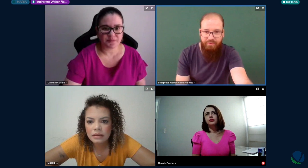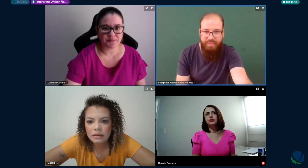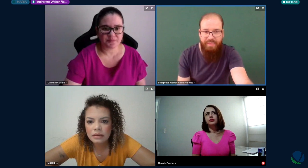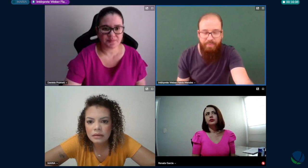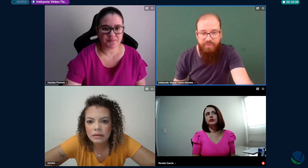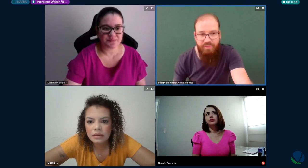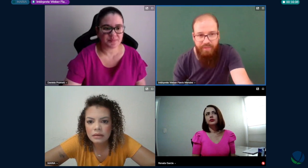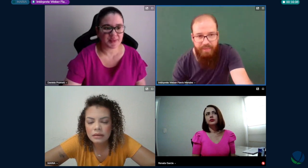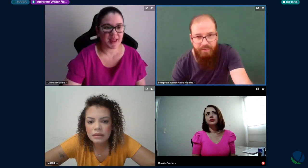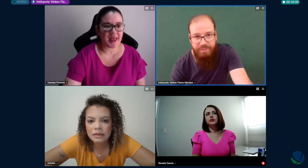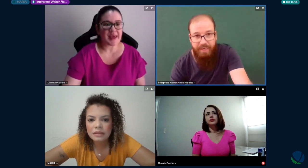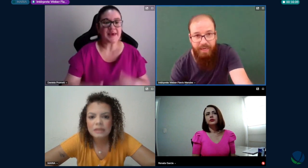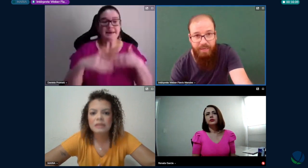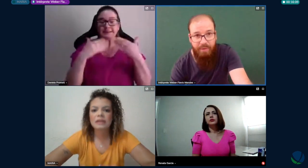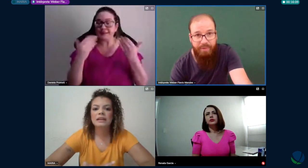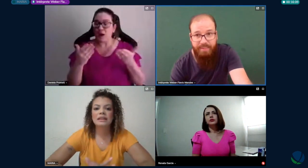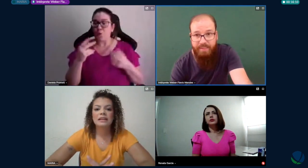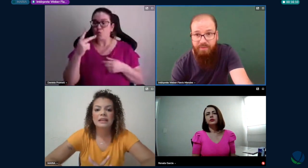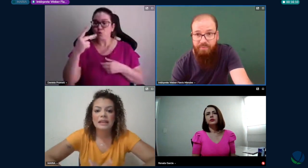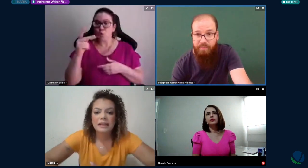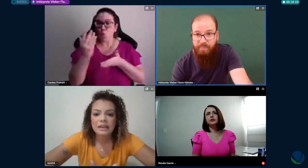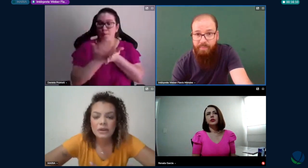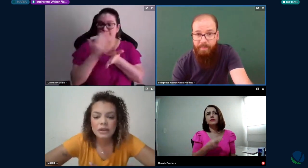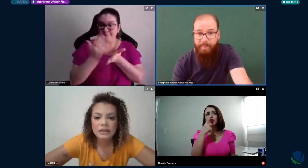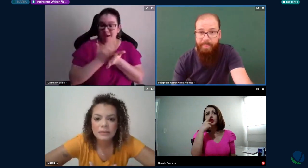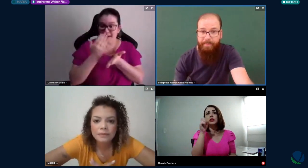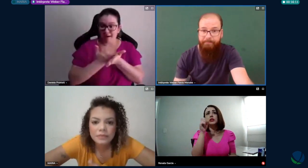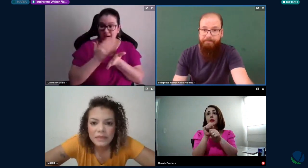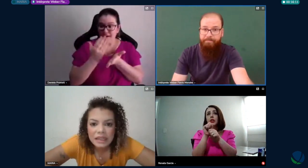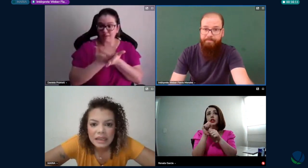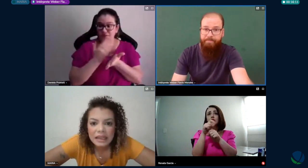Ela está perguntando se a professora Enilde caiu a conexão.